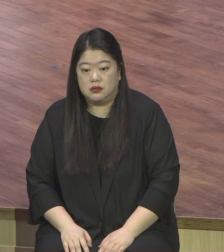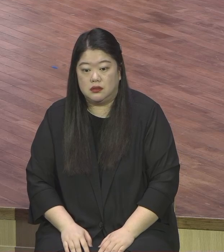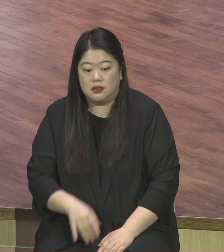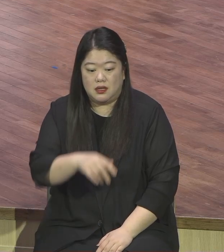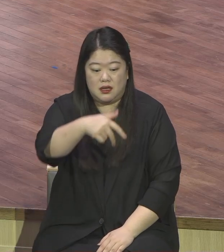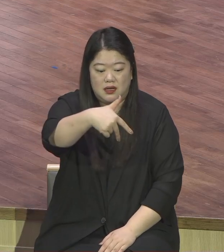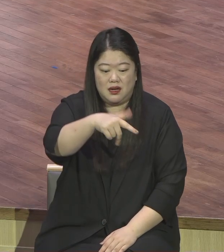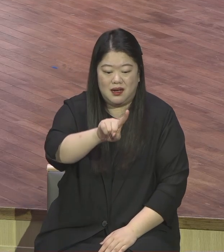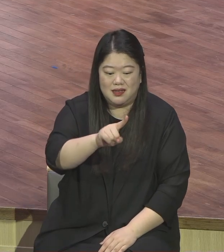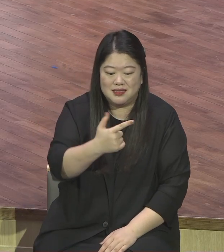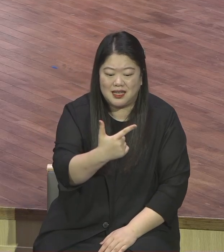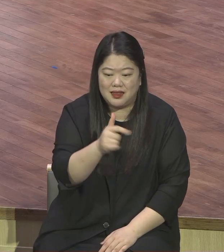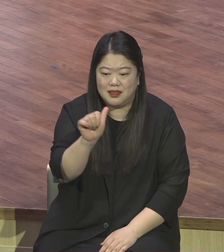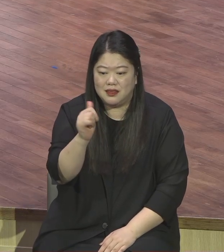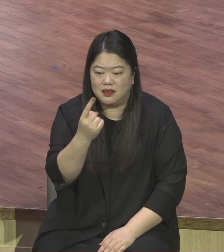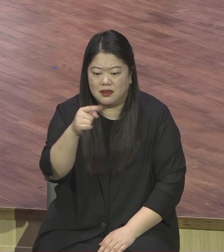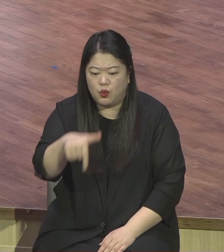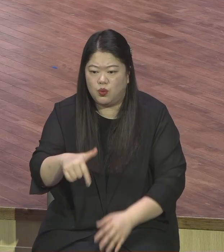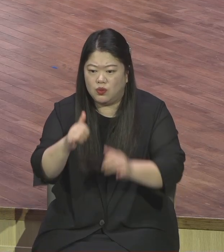그렇게 말합니다.